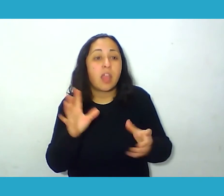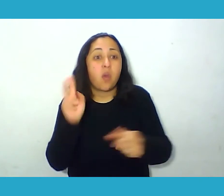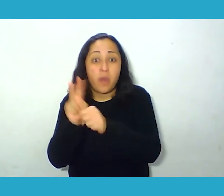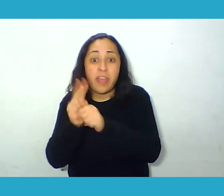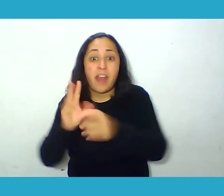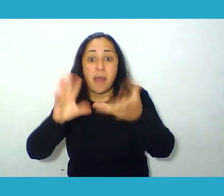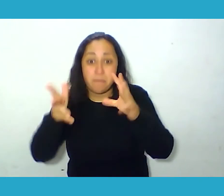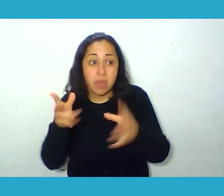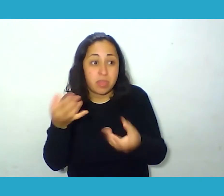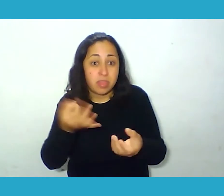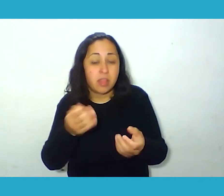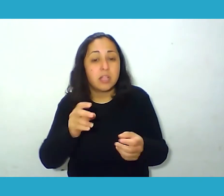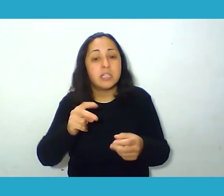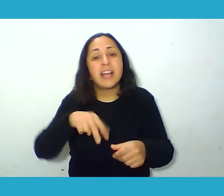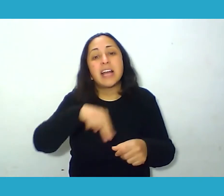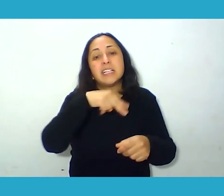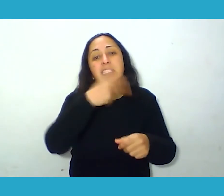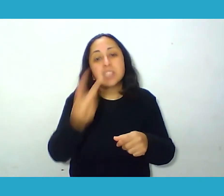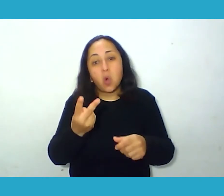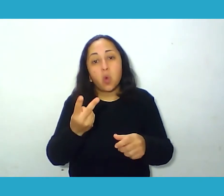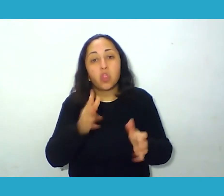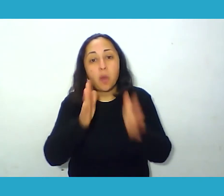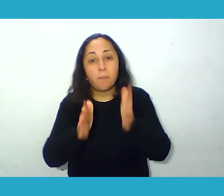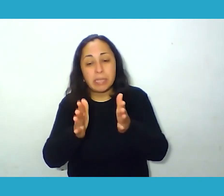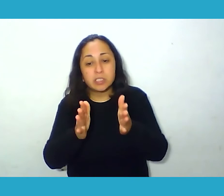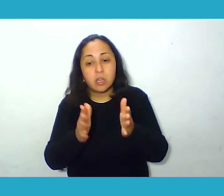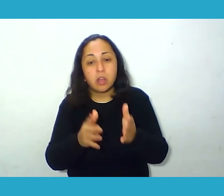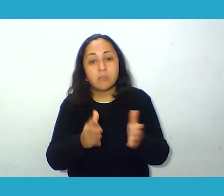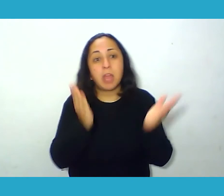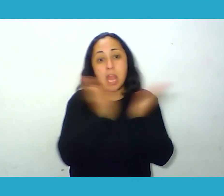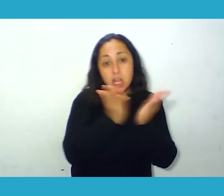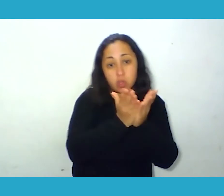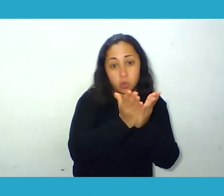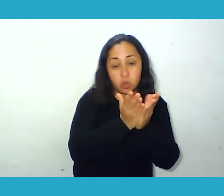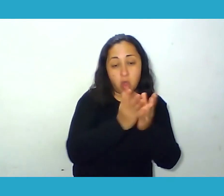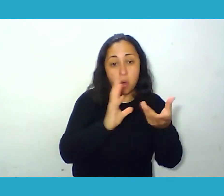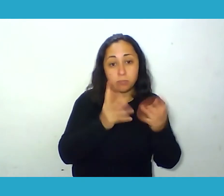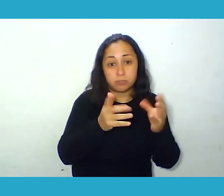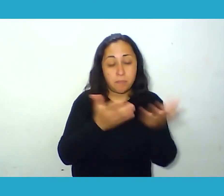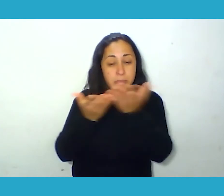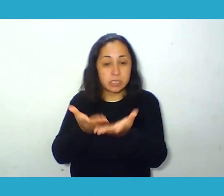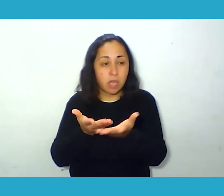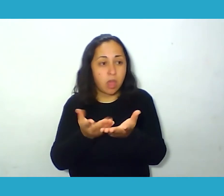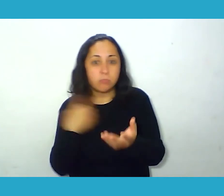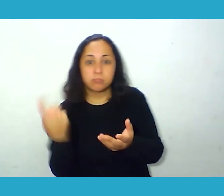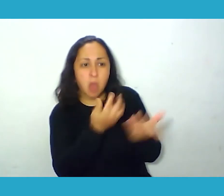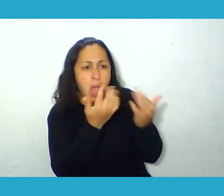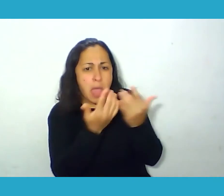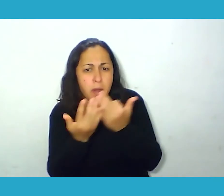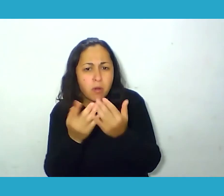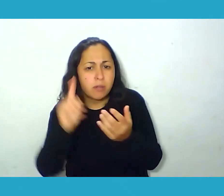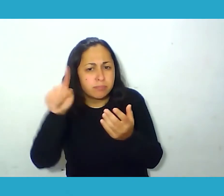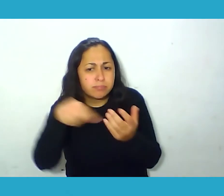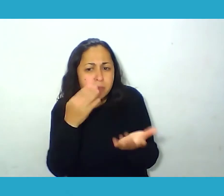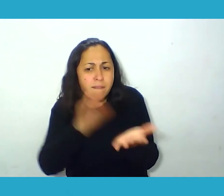salvaguardar el ambiente. El segundo paso, una vez presentado el estudio de impacto ambiental por parte del proponente, los órganos públicos tienen que evaluar su procedencia